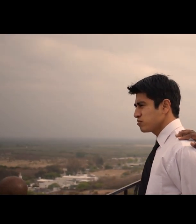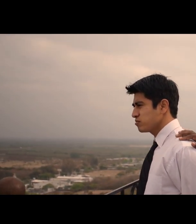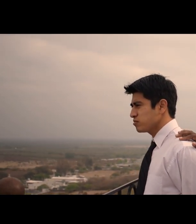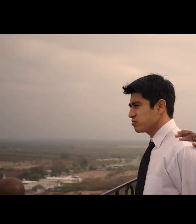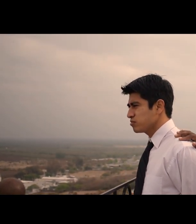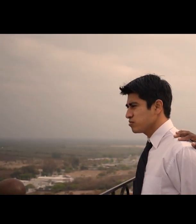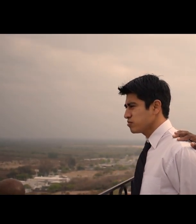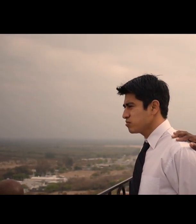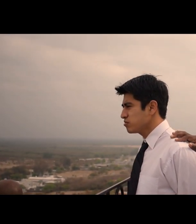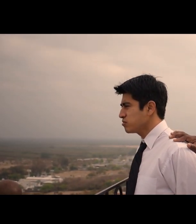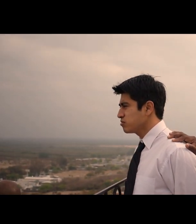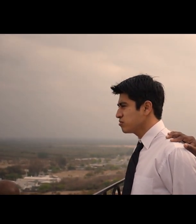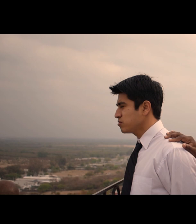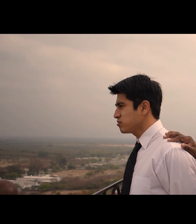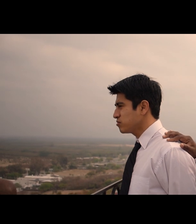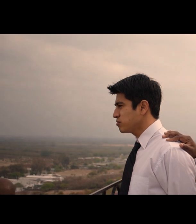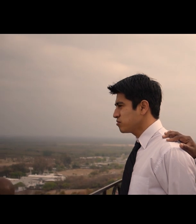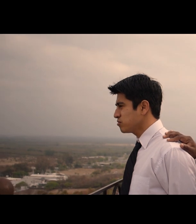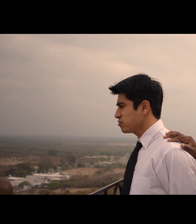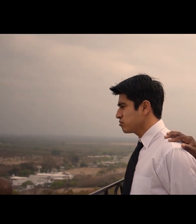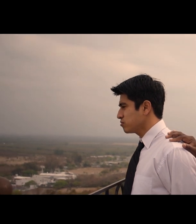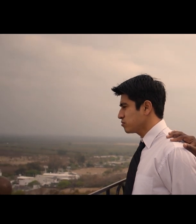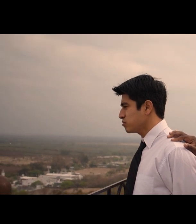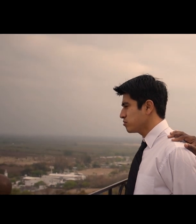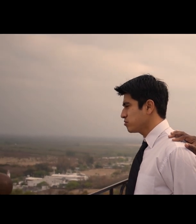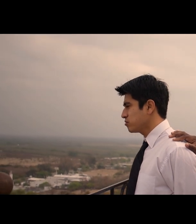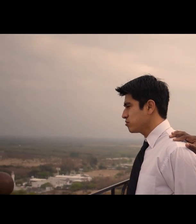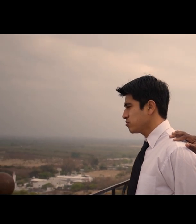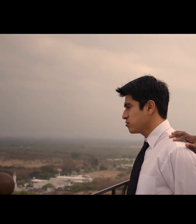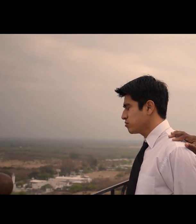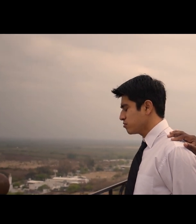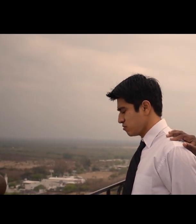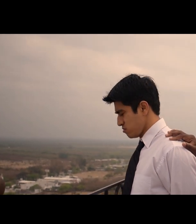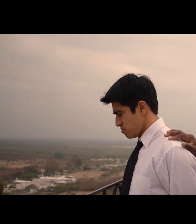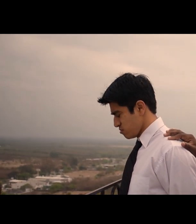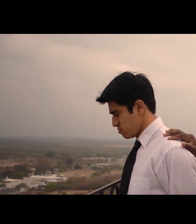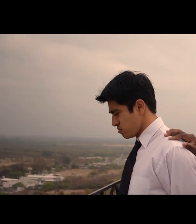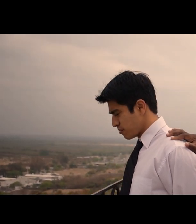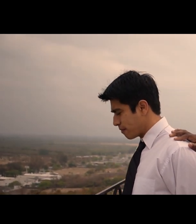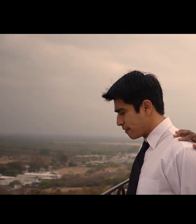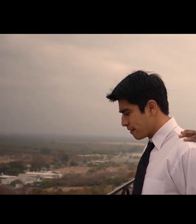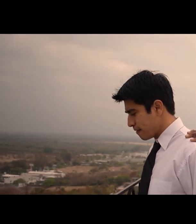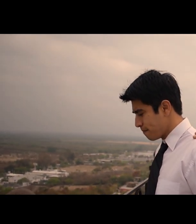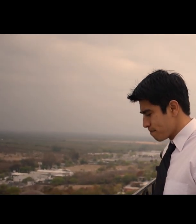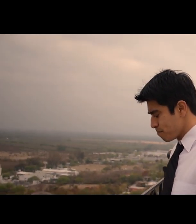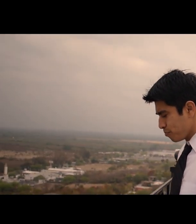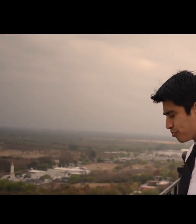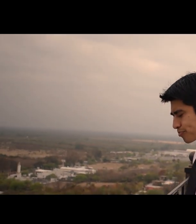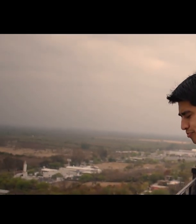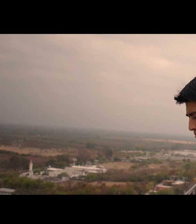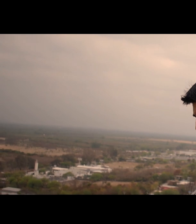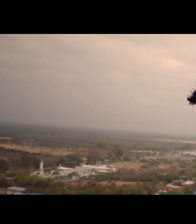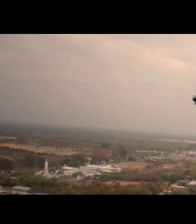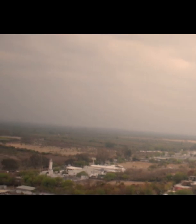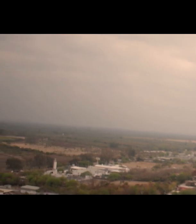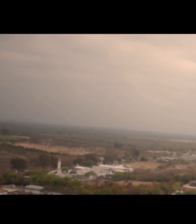esperanza muestran el dolor paciencia extender a la oración